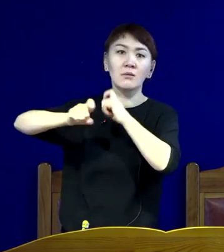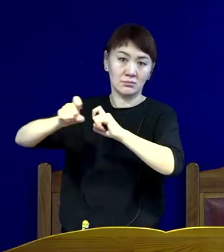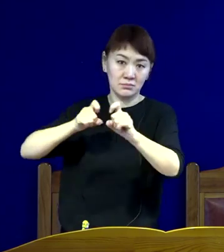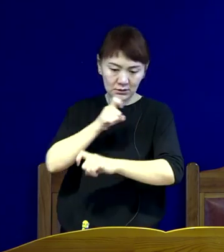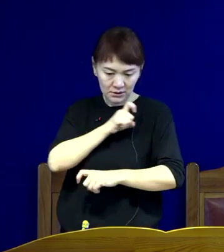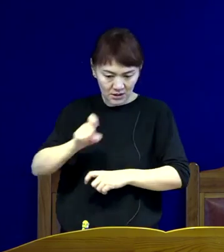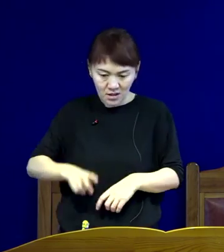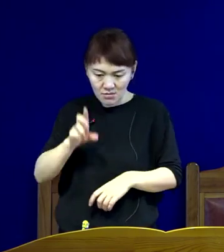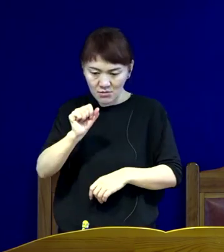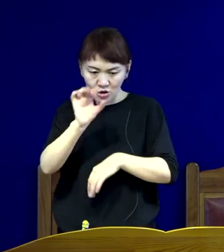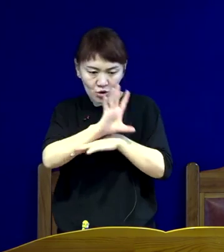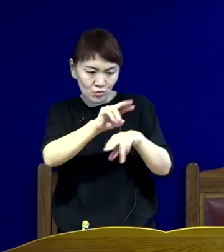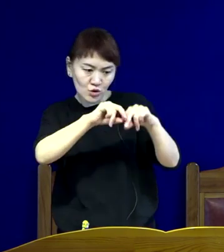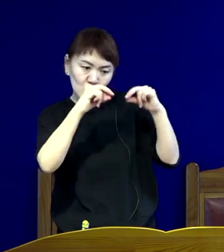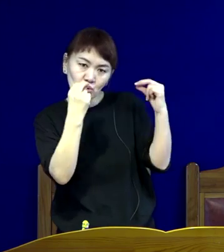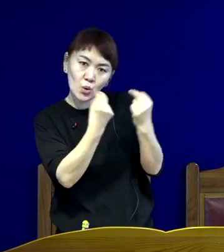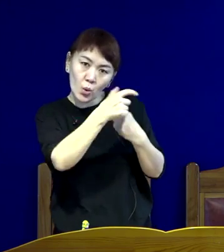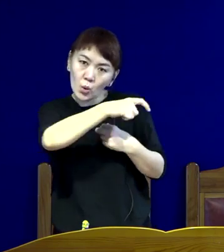тайлбарлаж байгаа.